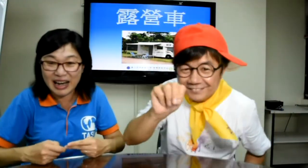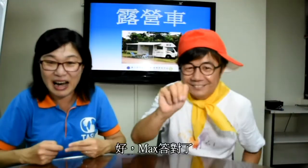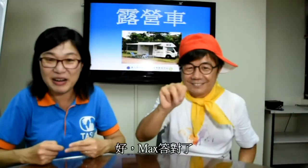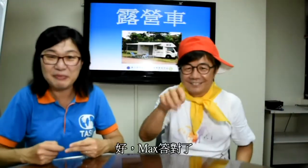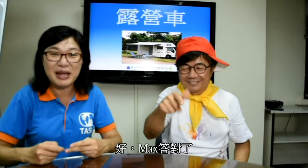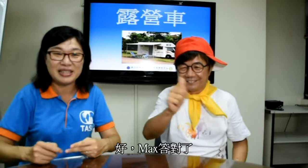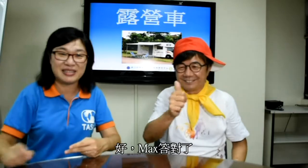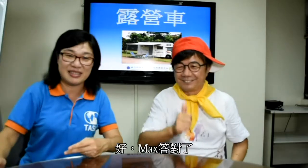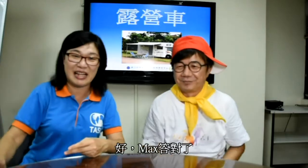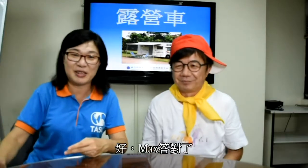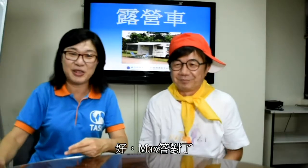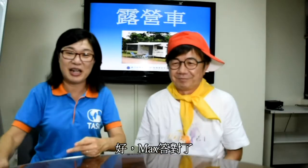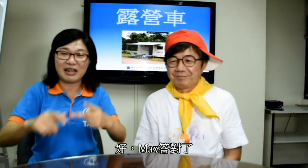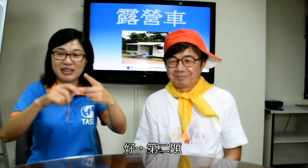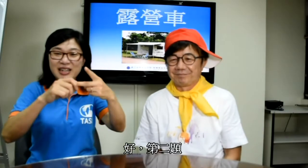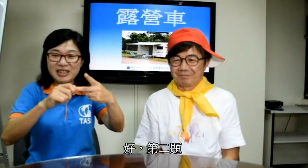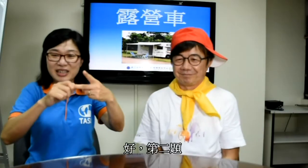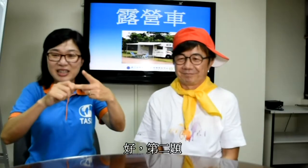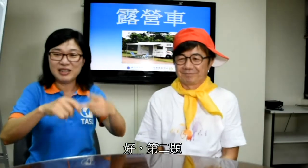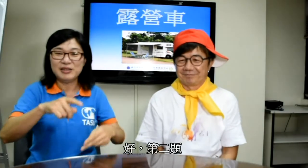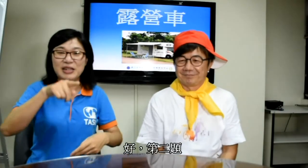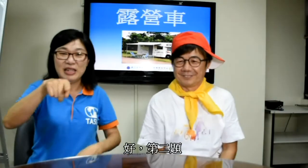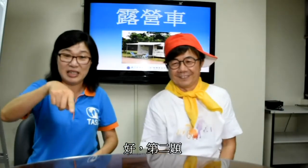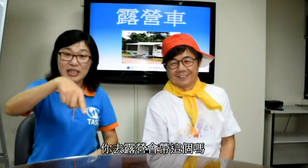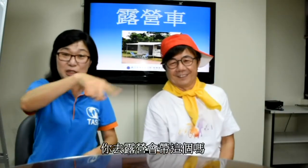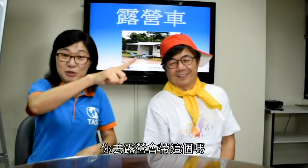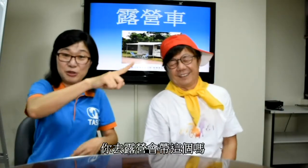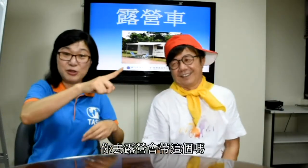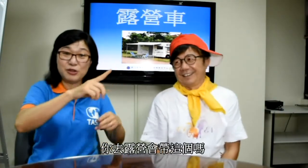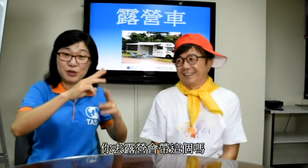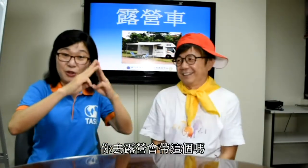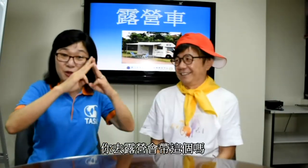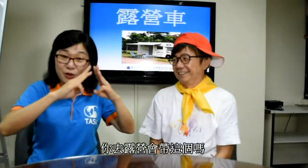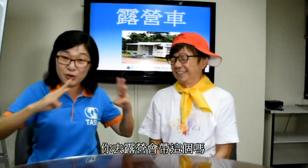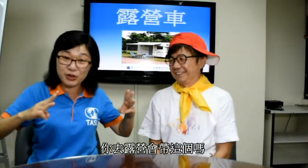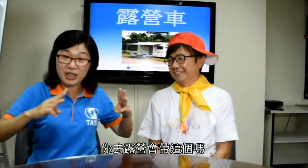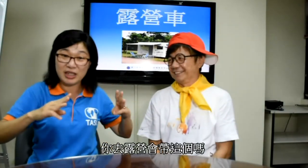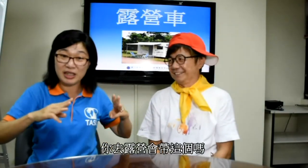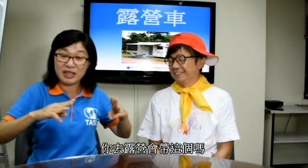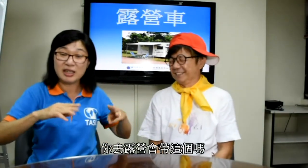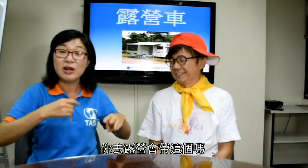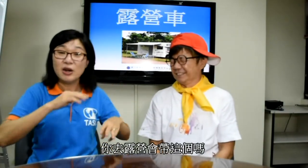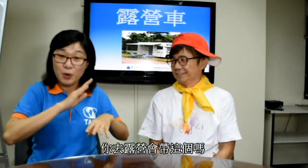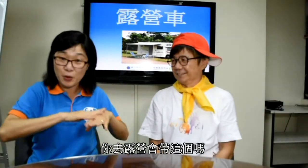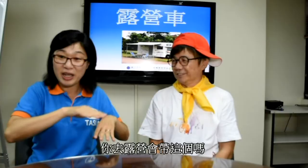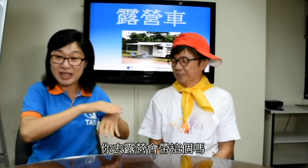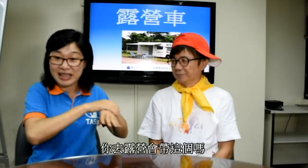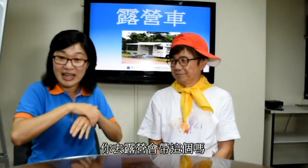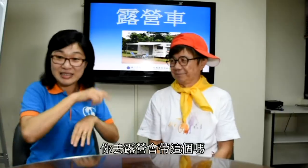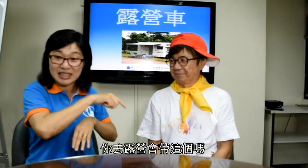好 ，Max 答对了。第二题，你去露营会带这个